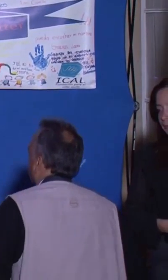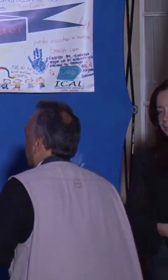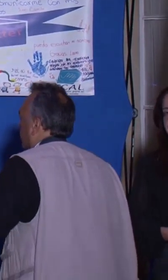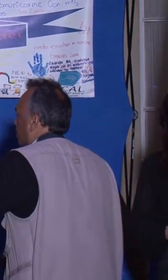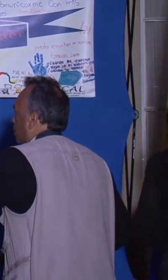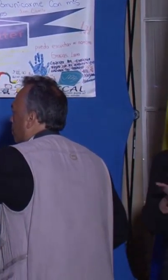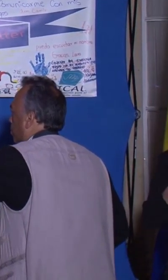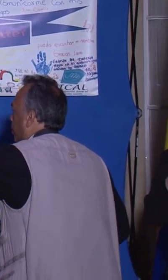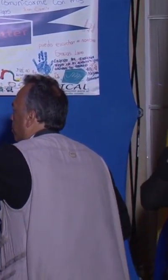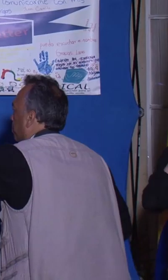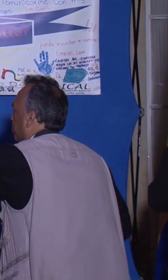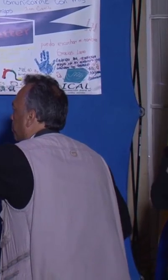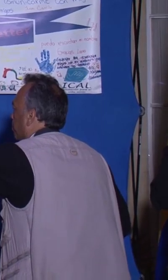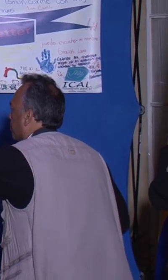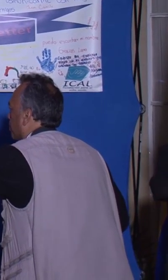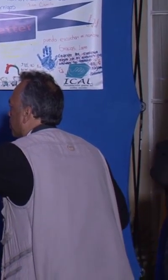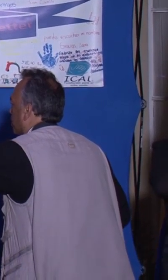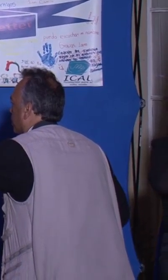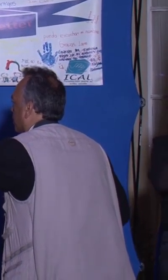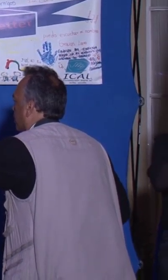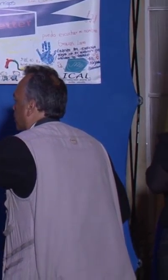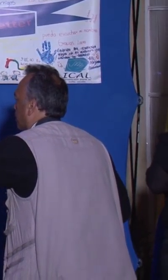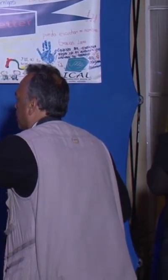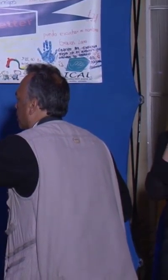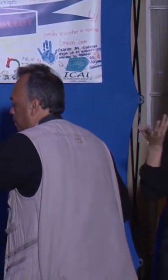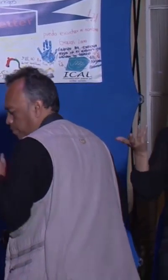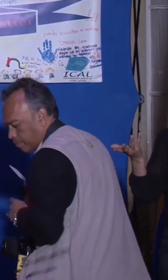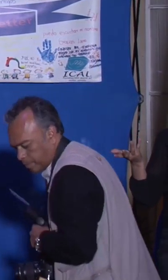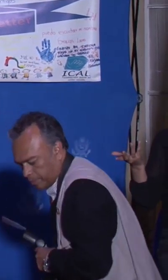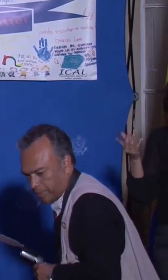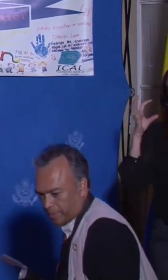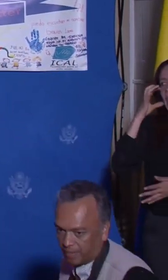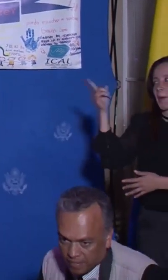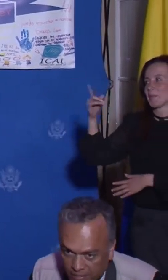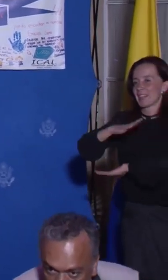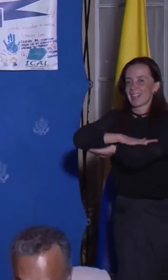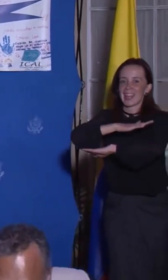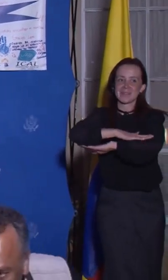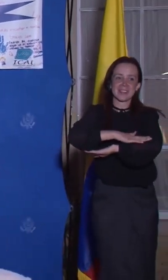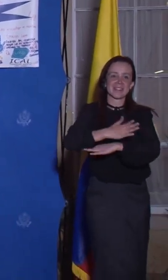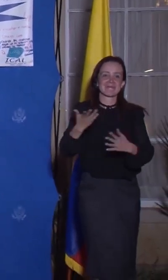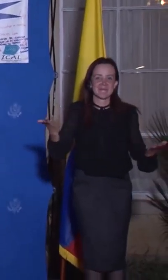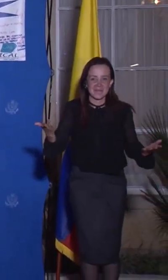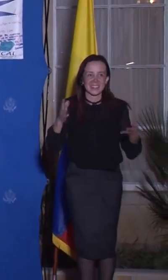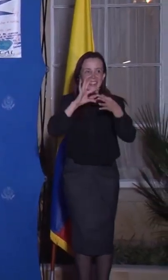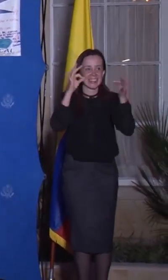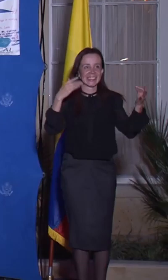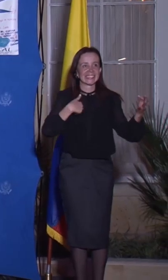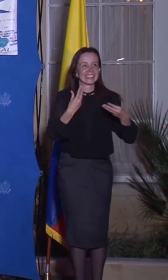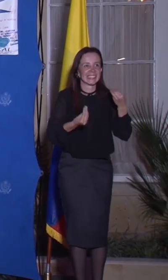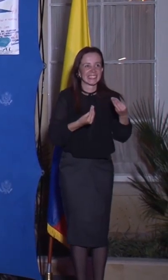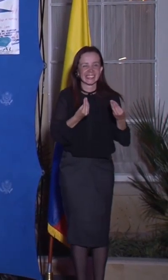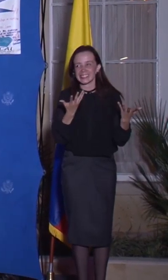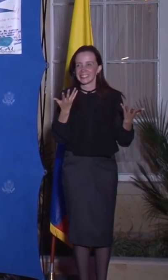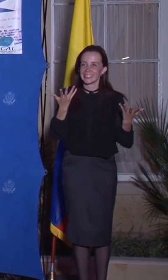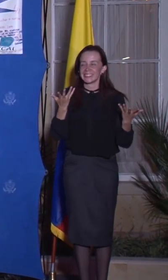Bueno, no me gusta mucho hablar en público, pero el embajador ya me robó mi frase, que era Go Cubs.